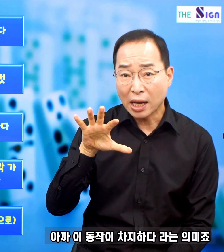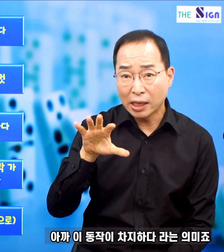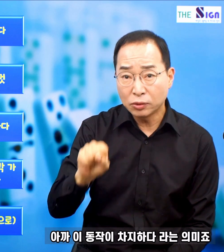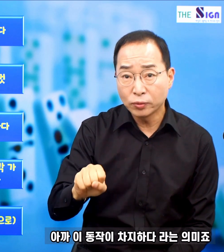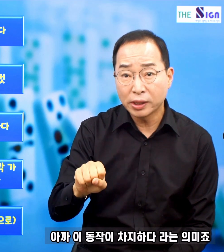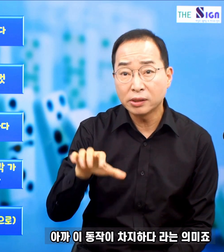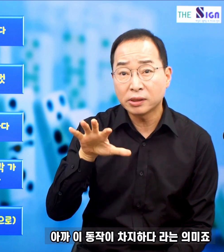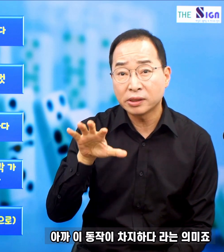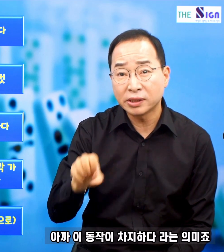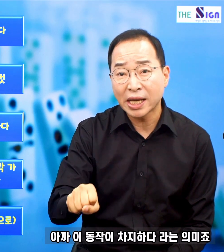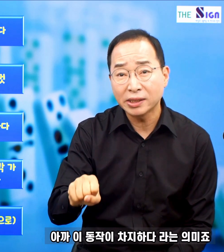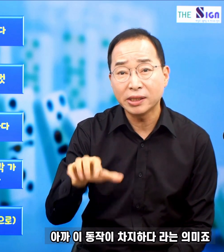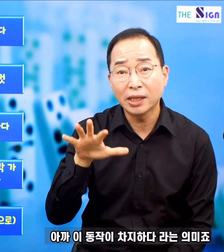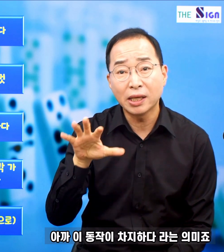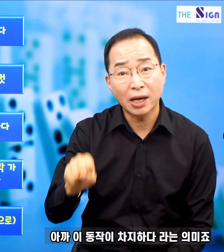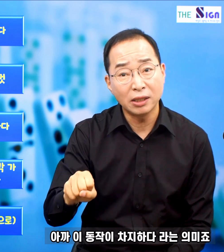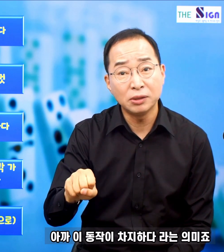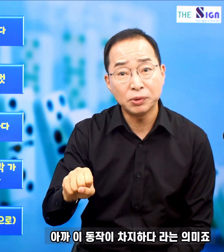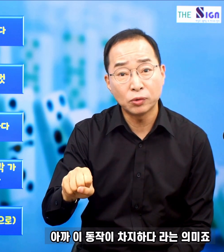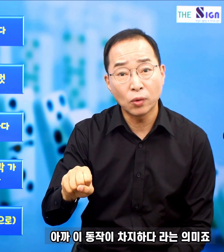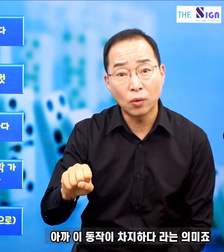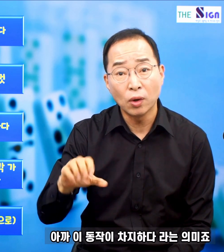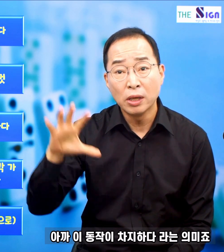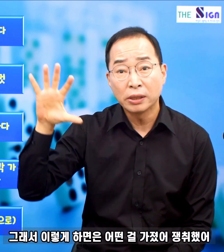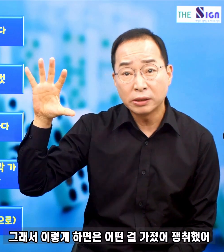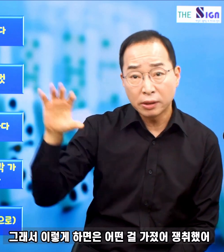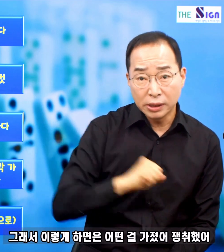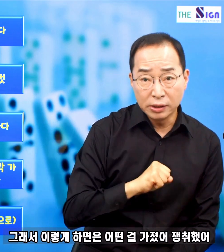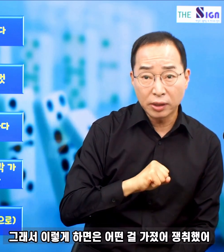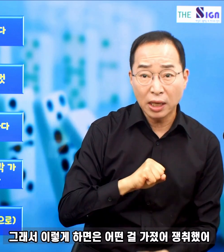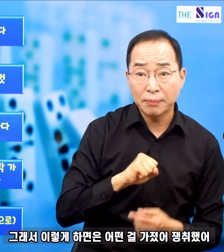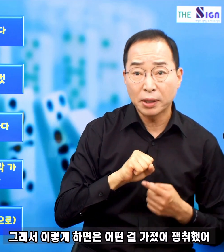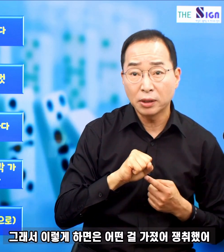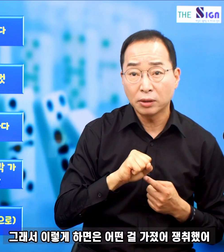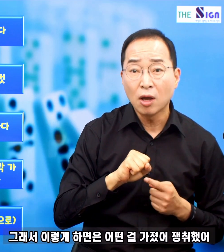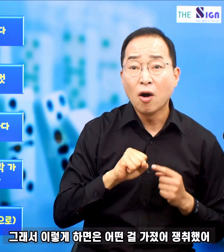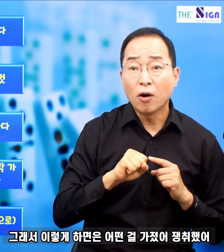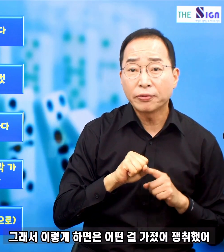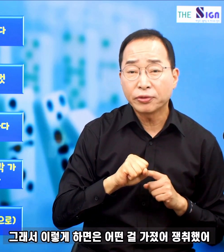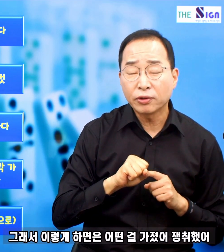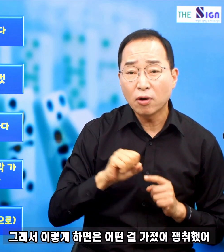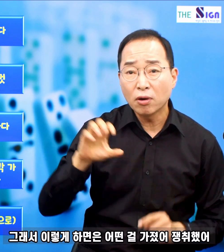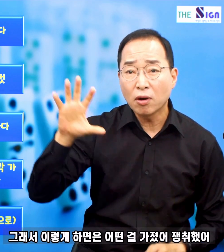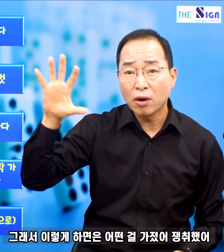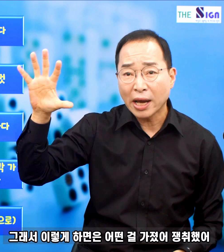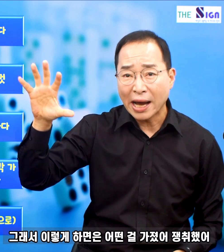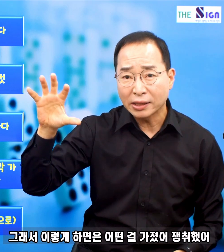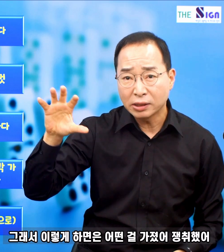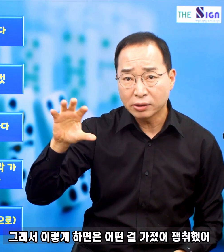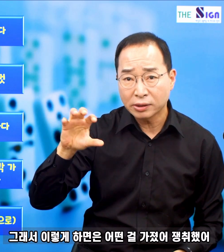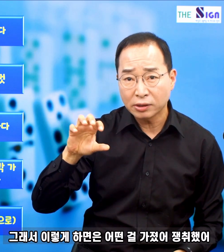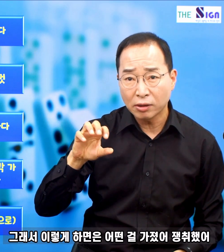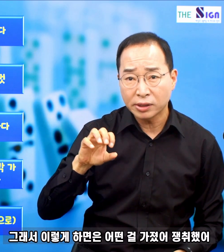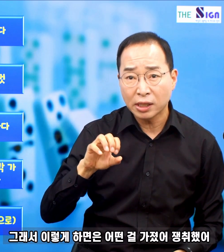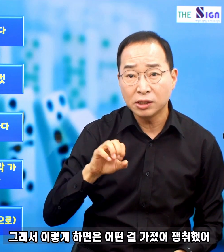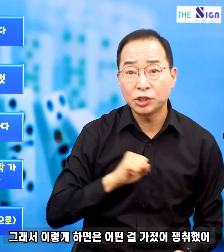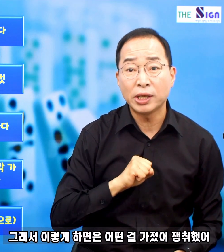이 동작이 차지하다라는 의미죠. 그래서 이렇게 하면은 어떤 걸 가졌어,